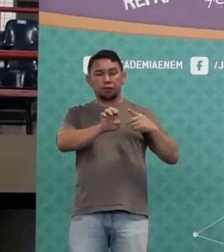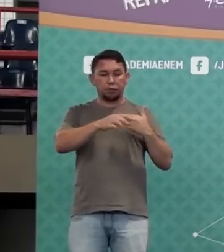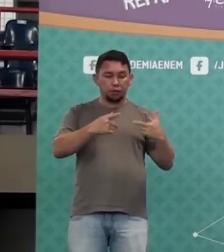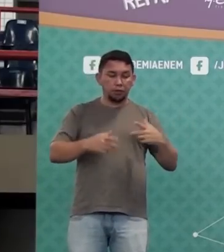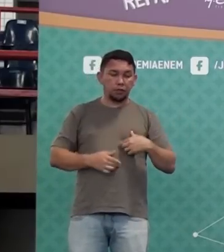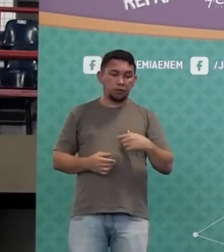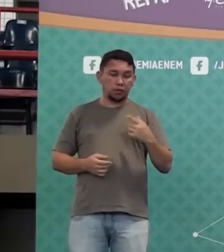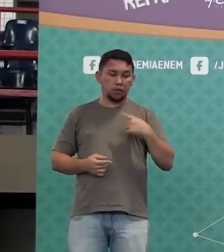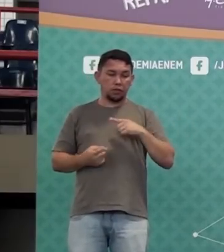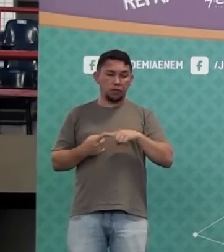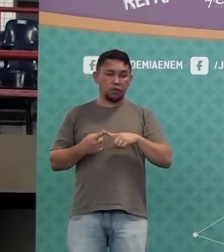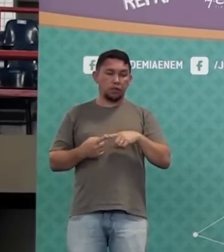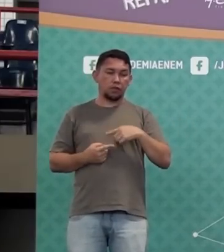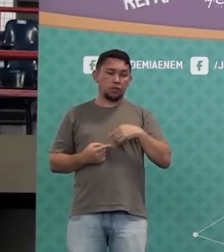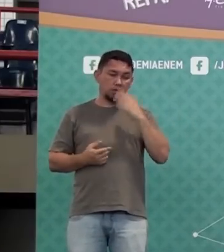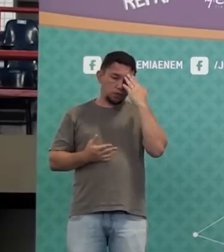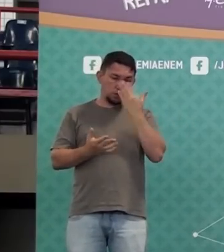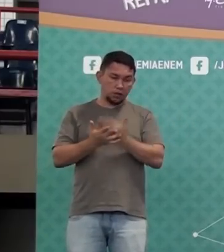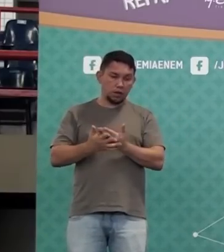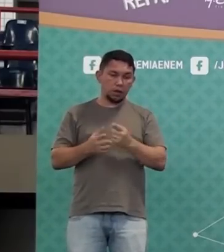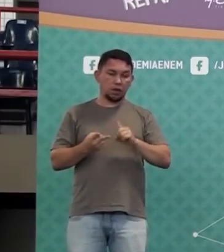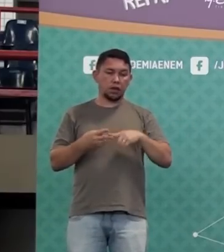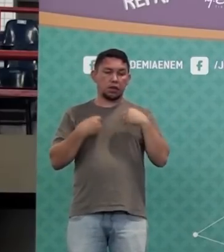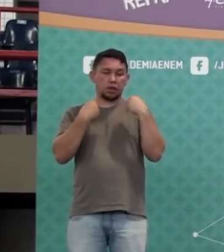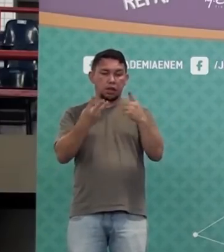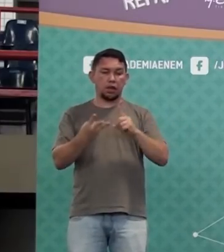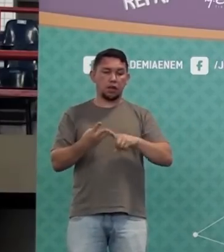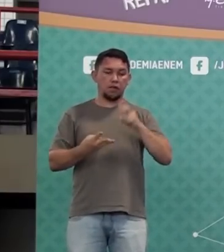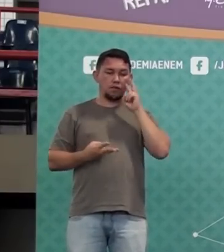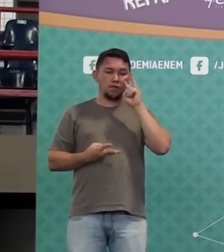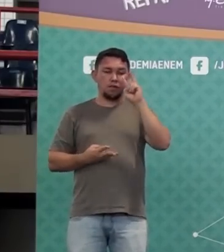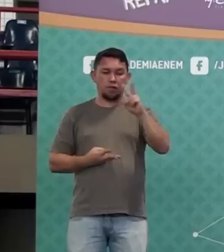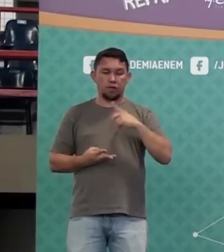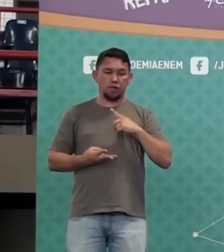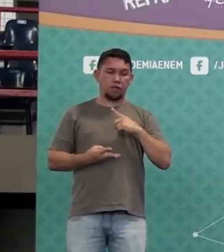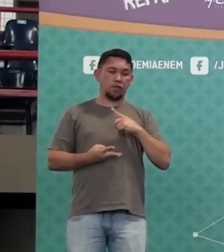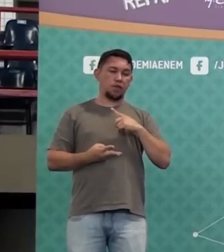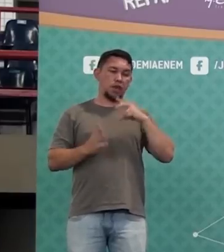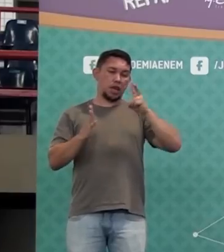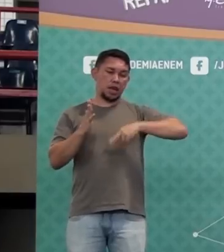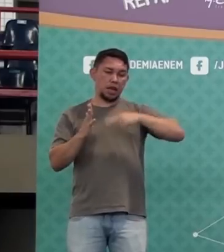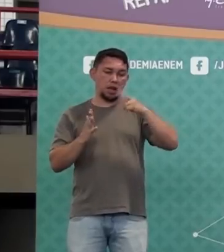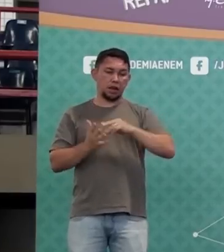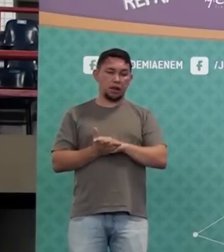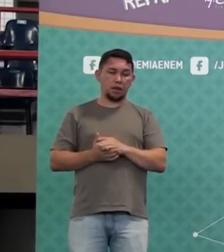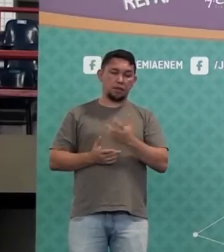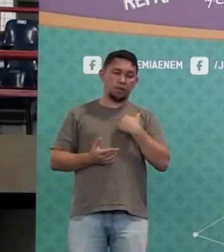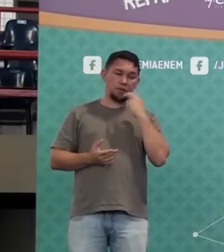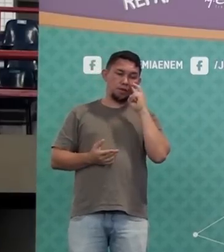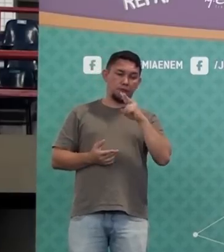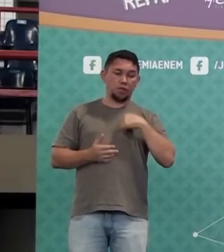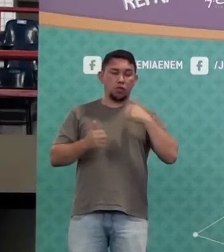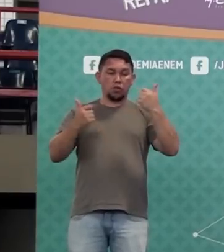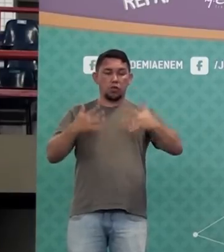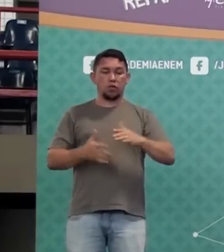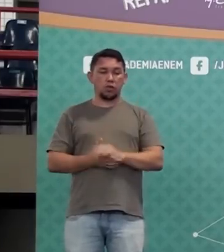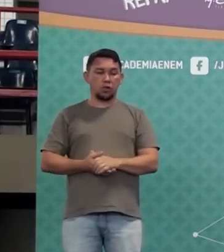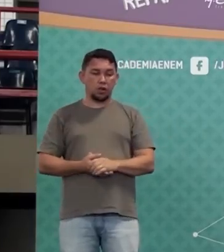verbo crer, dar, ler e ver. Uma maneira excelente de memorizar quando